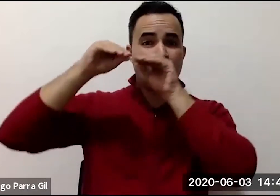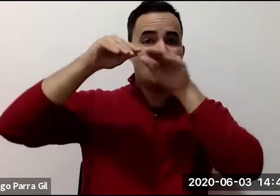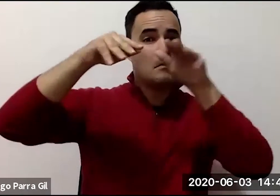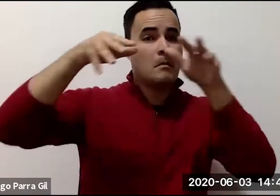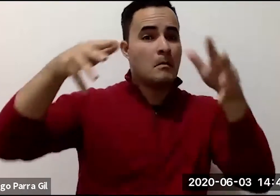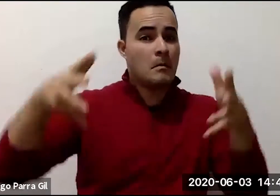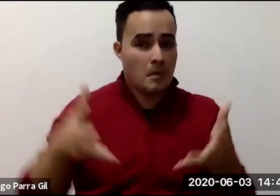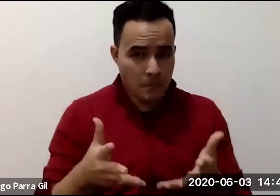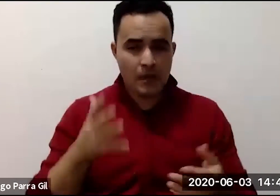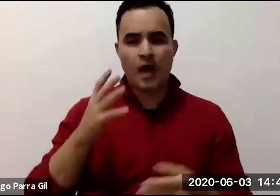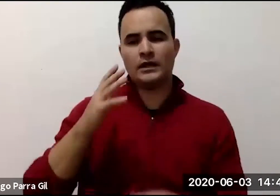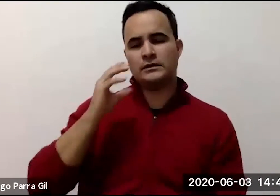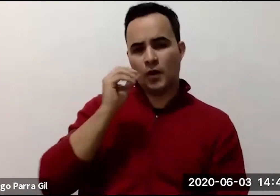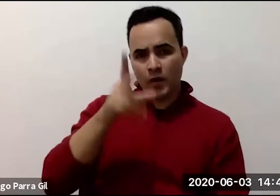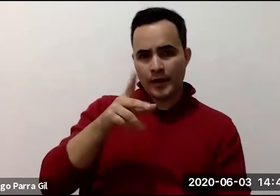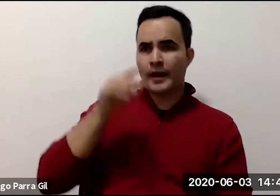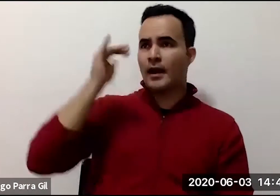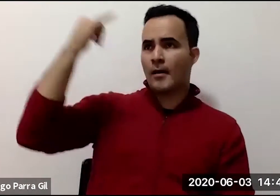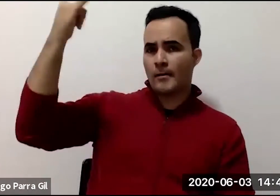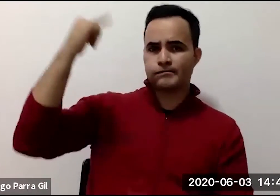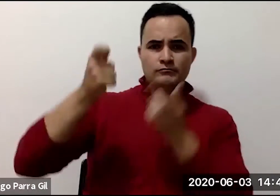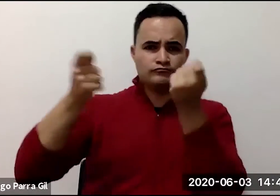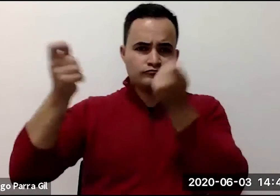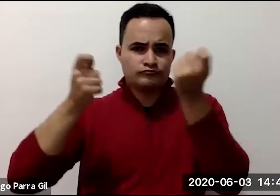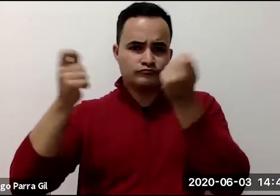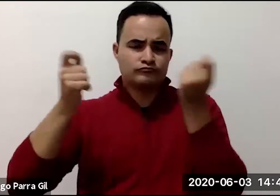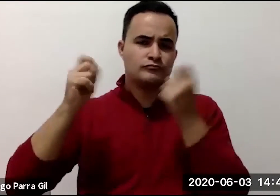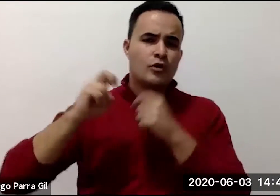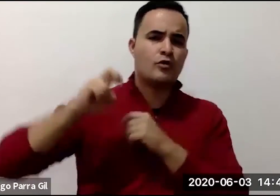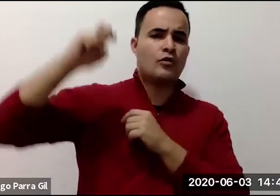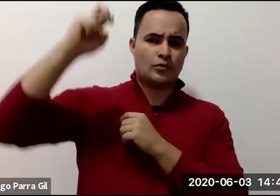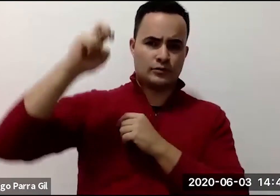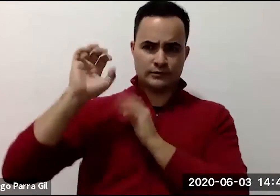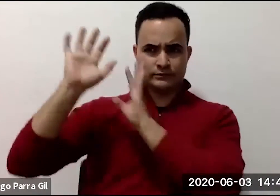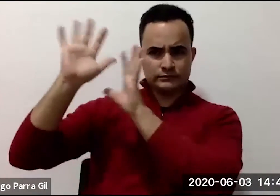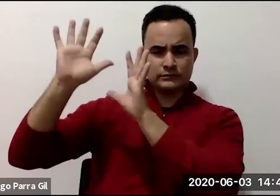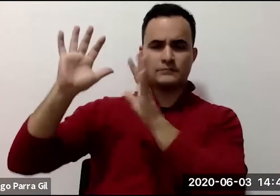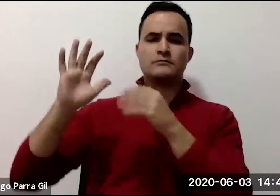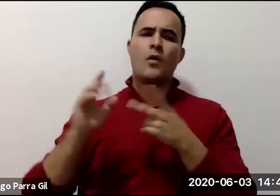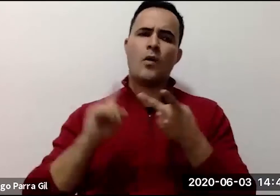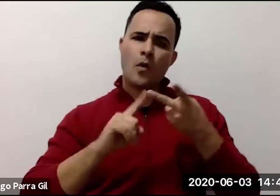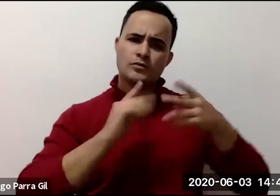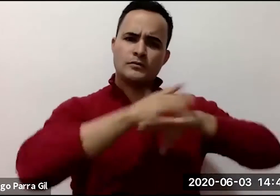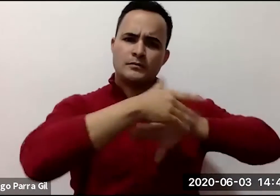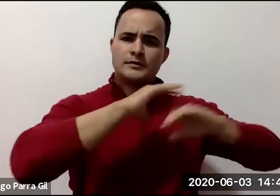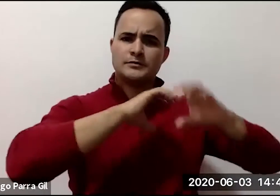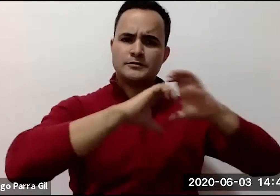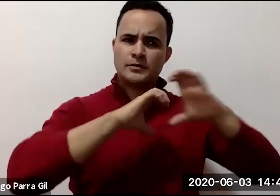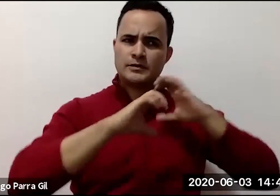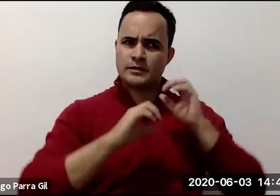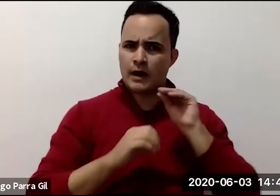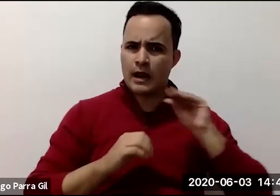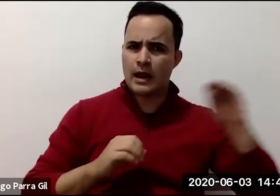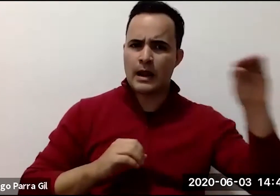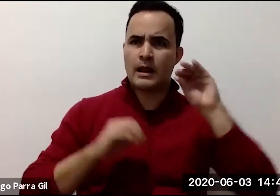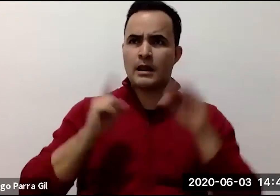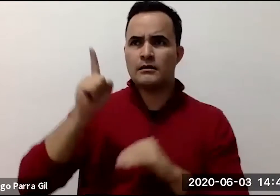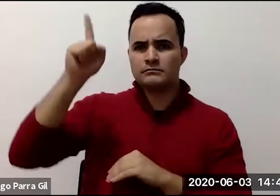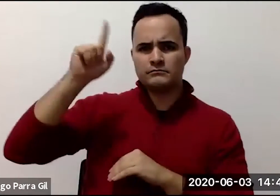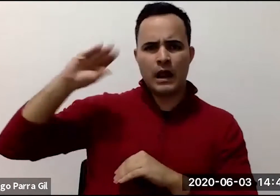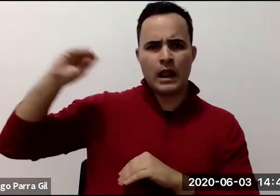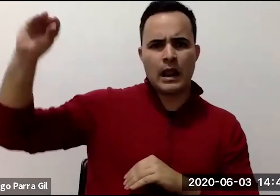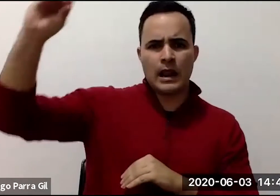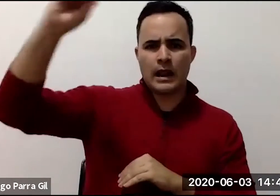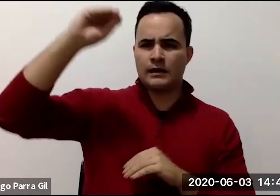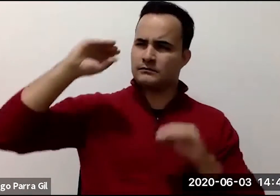del norte global y también de los medios de comunicación en torno a ese enunciado que viene produciéndose